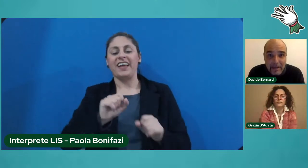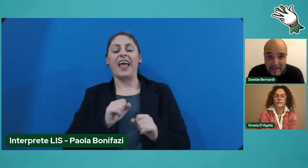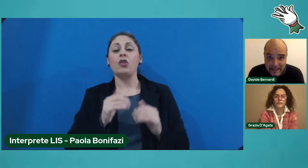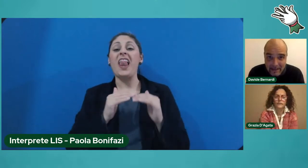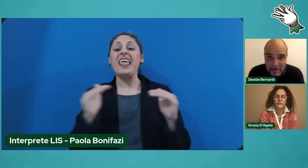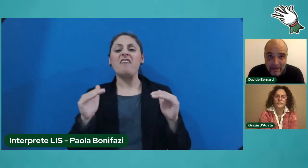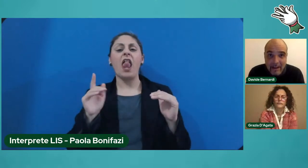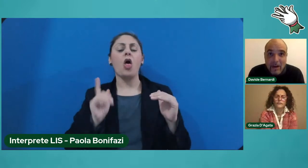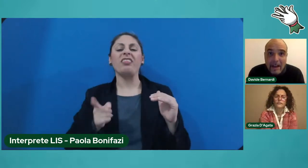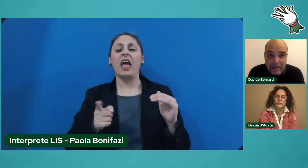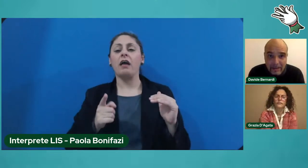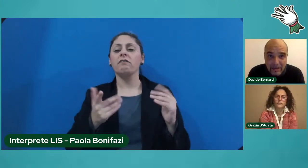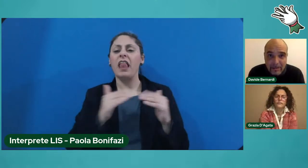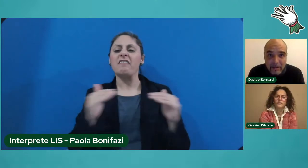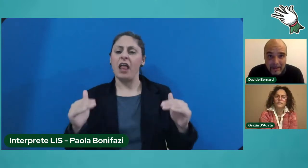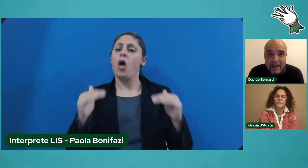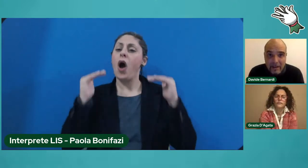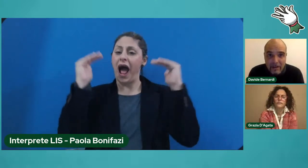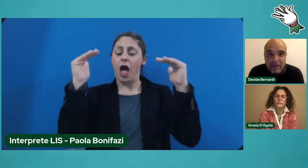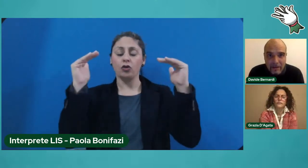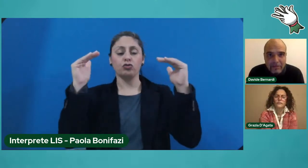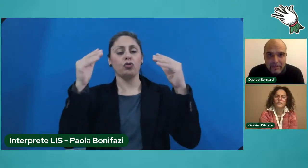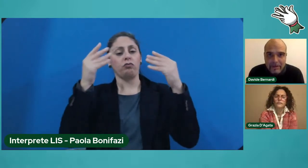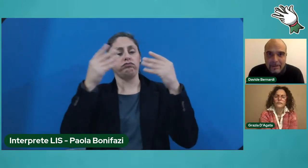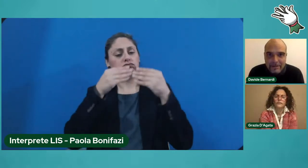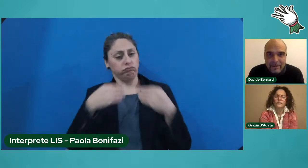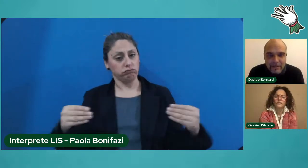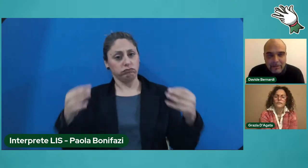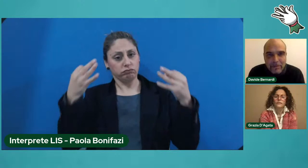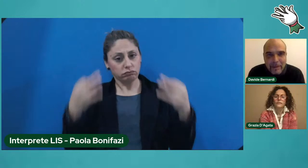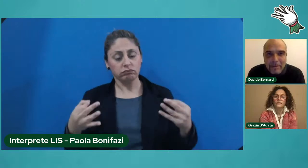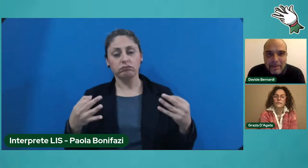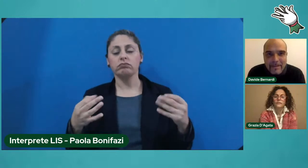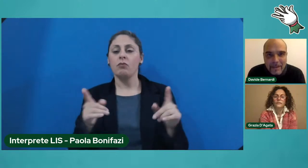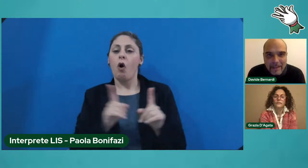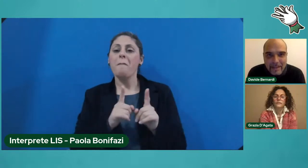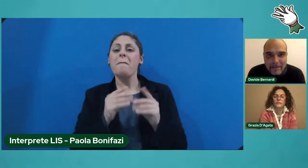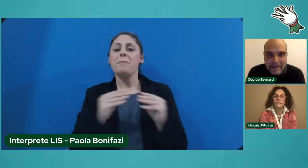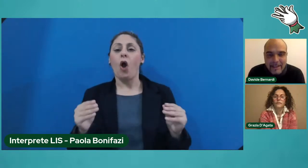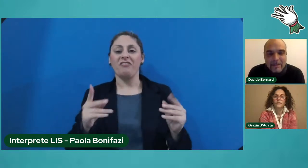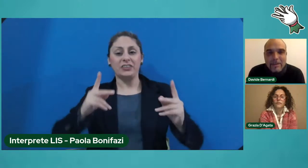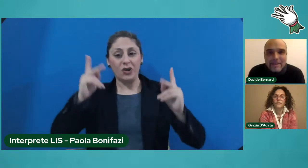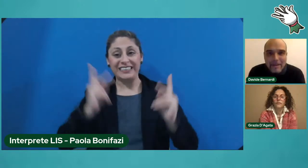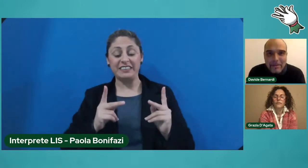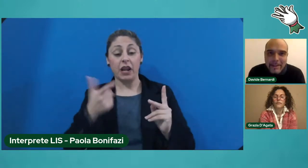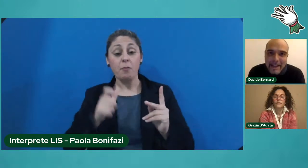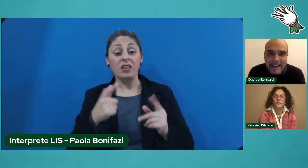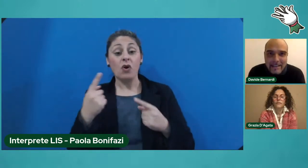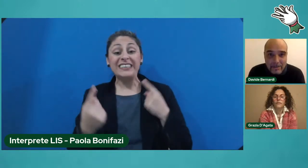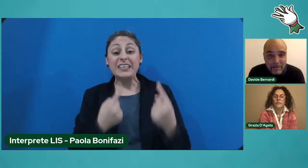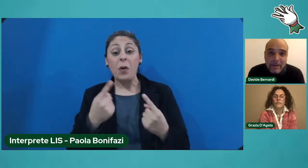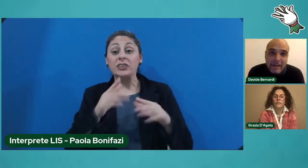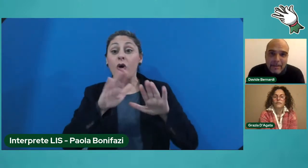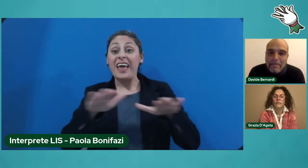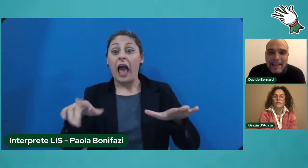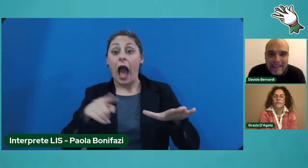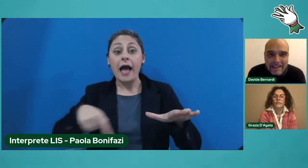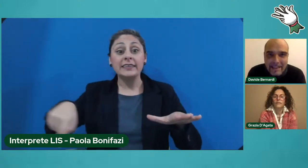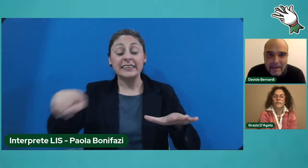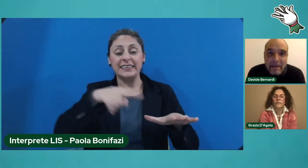essere un livello alto, un livello appunto con dei professionisti, perché le situazioni poi dei ragazzi sono bellissime, ma